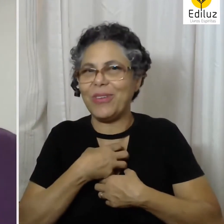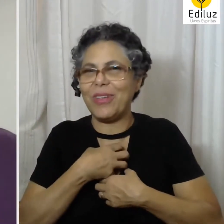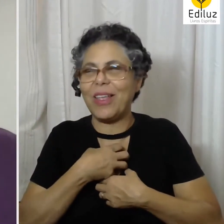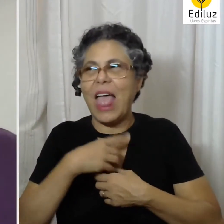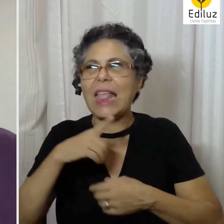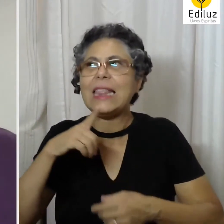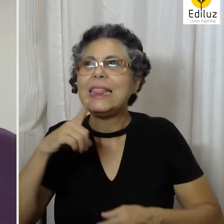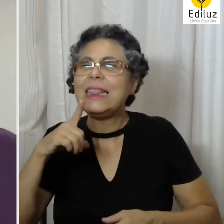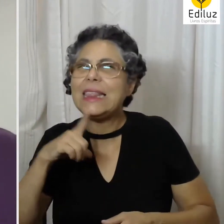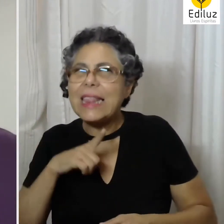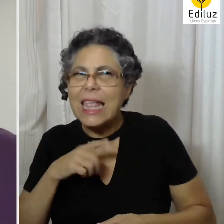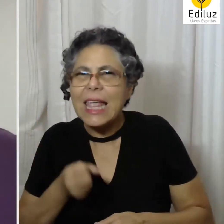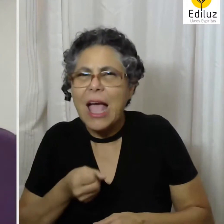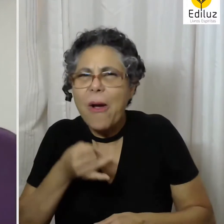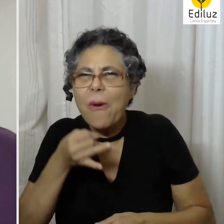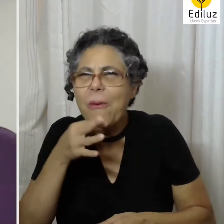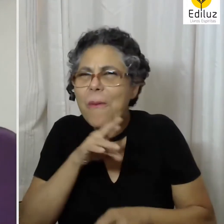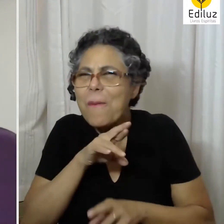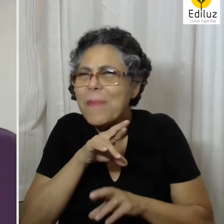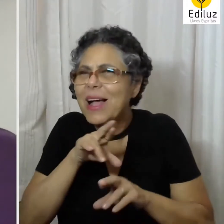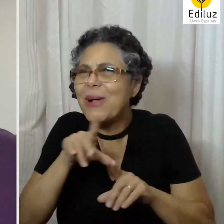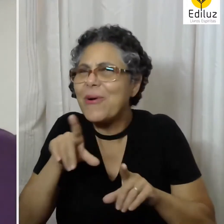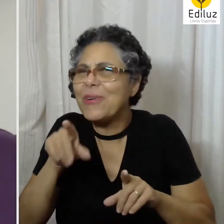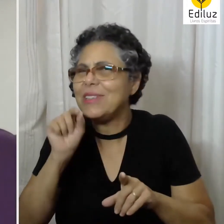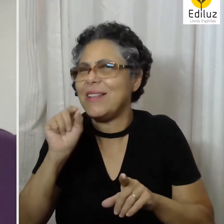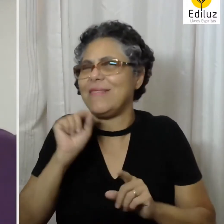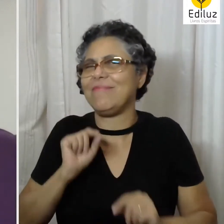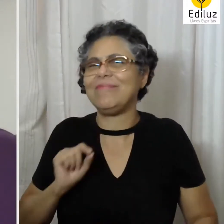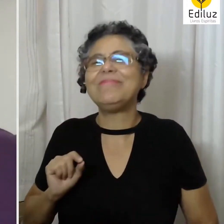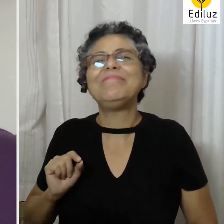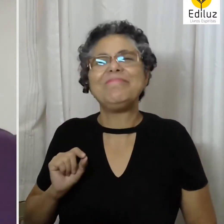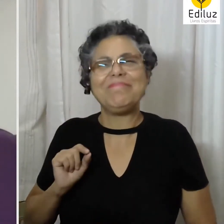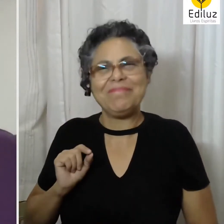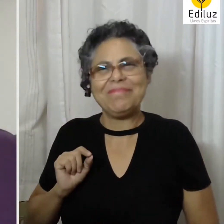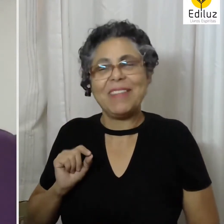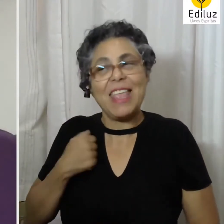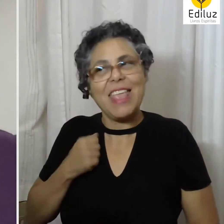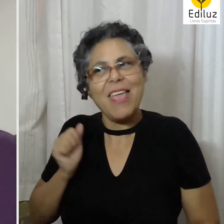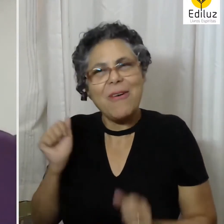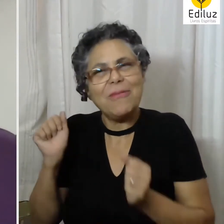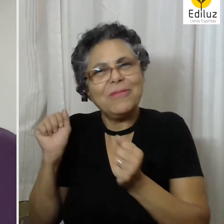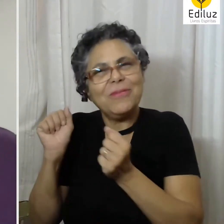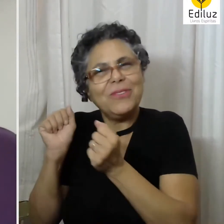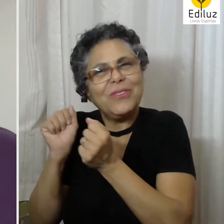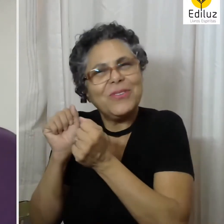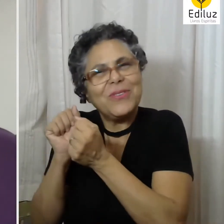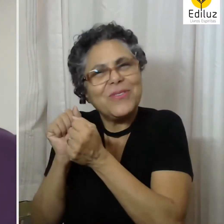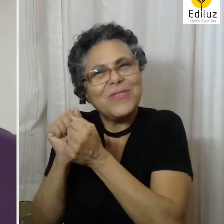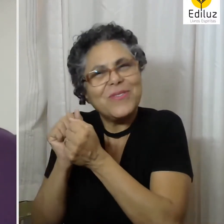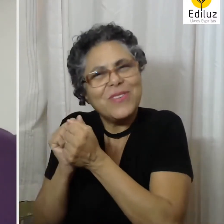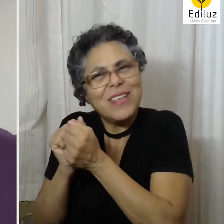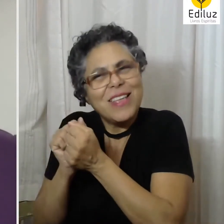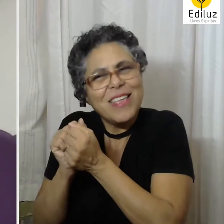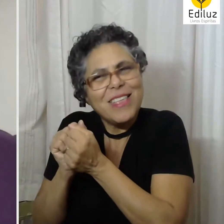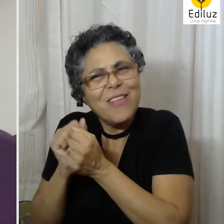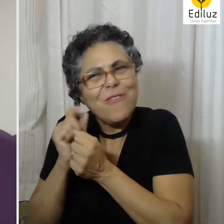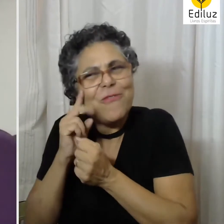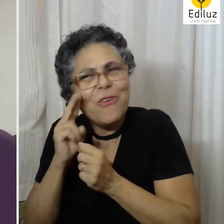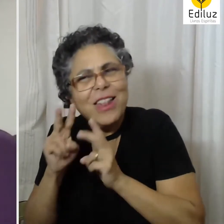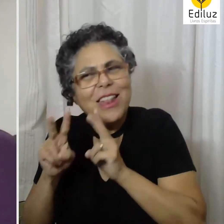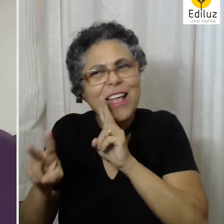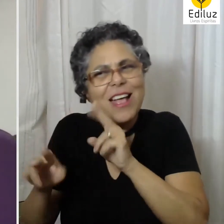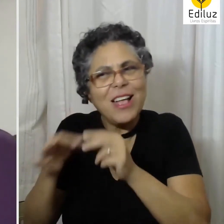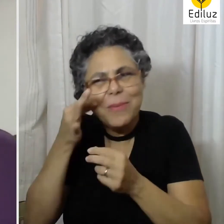há alguma coisa ali. E eu me aproximo, e eu vou constatando.